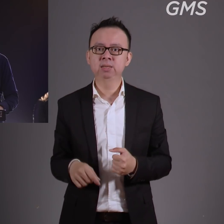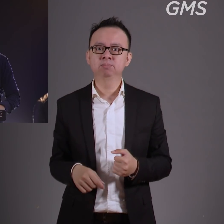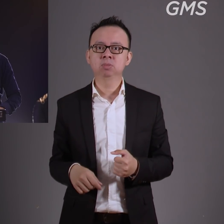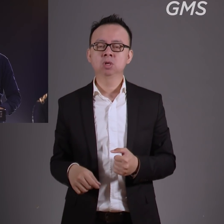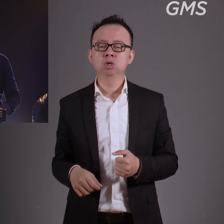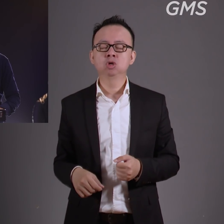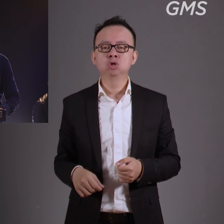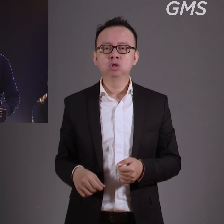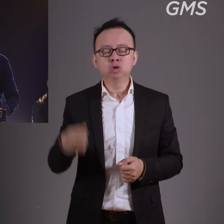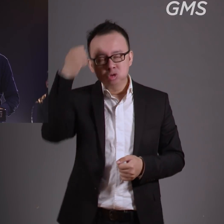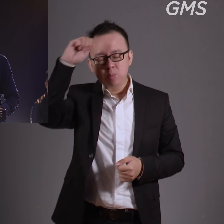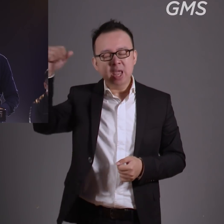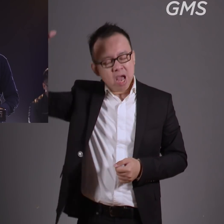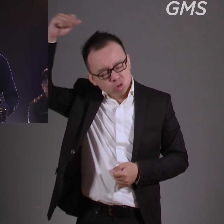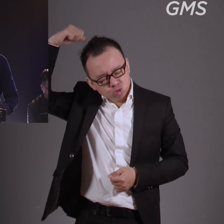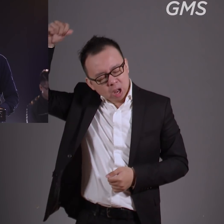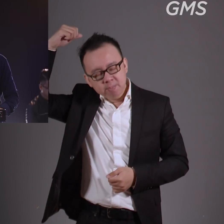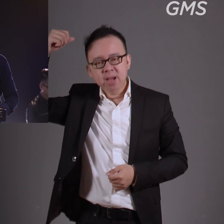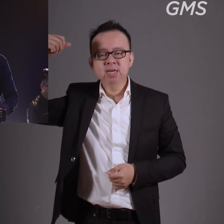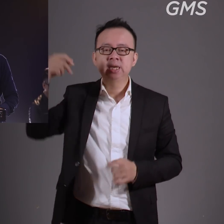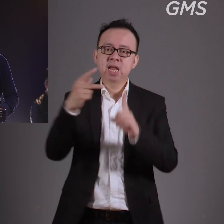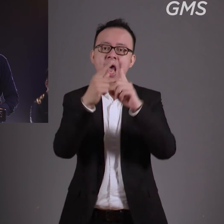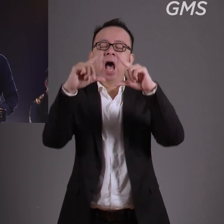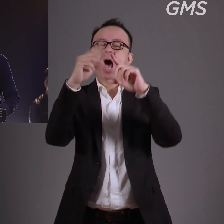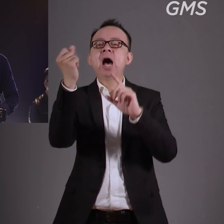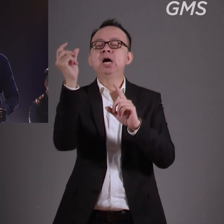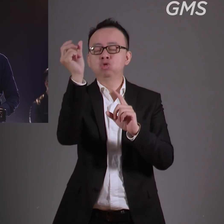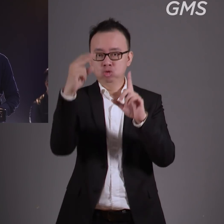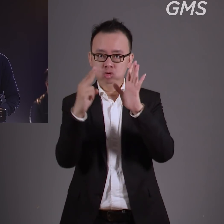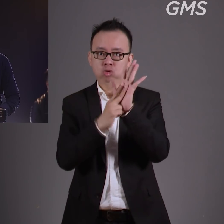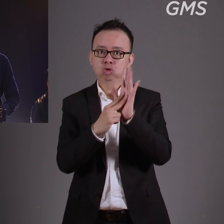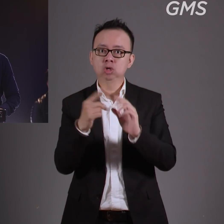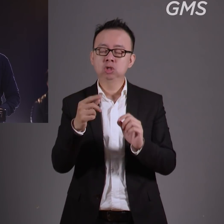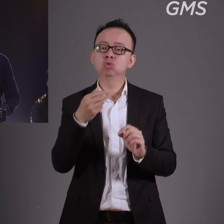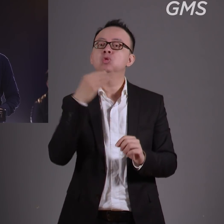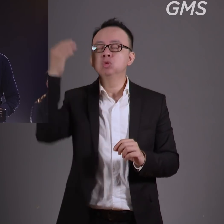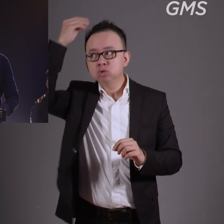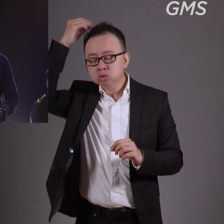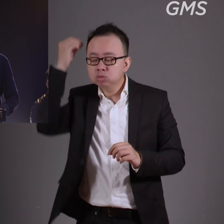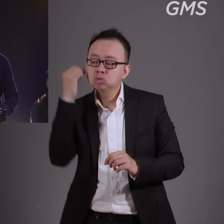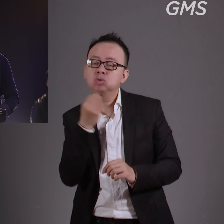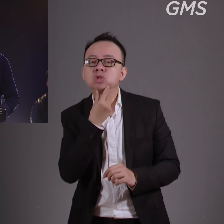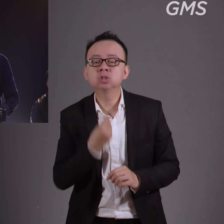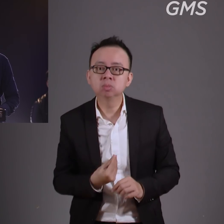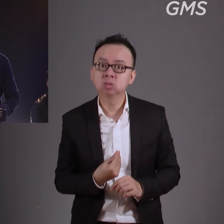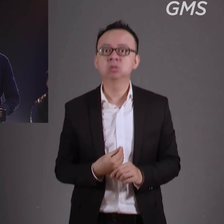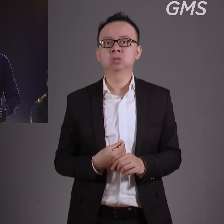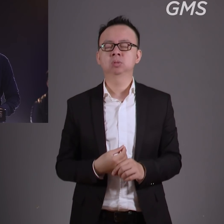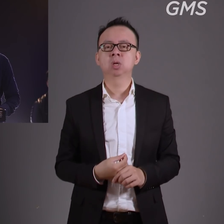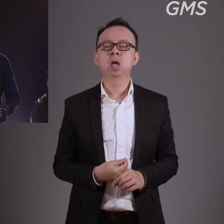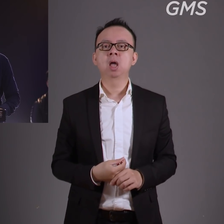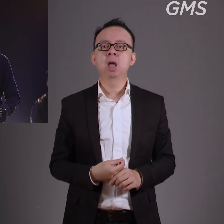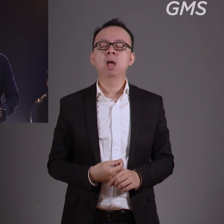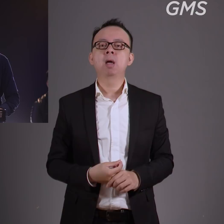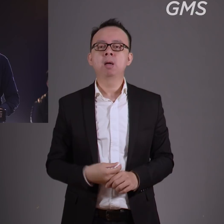Bak urapan memang di kepala Harun, dari janggutnya baru turun. Ternyata laki-laki atau pria, suami atau papa itu